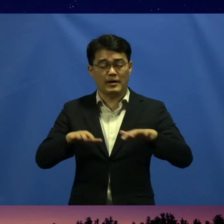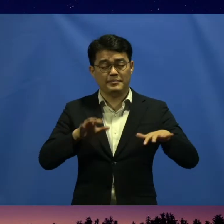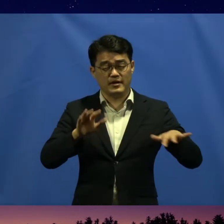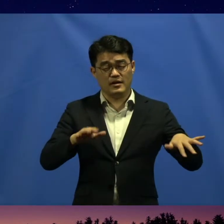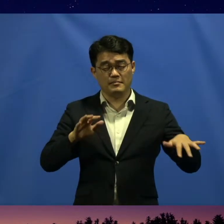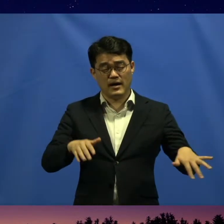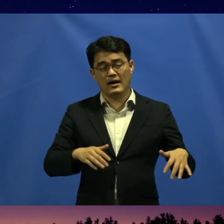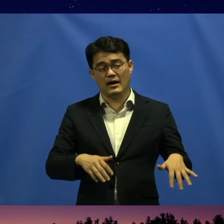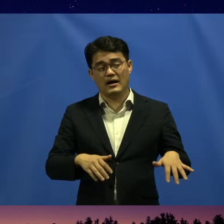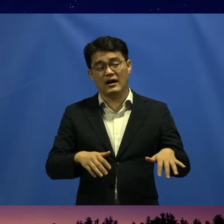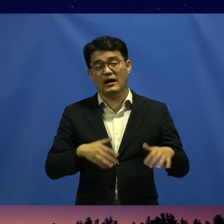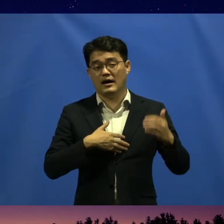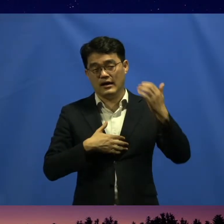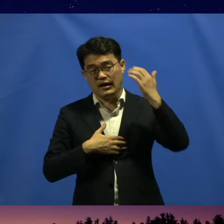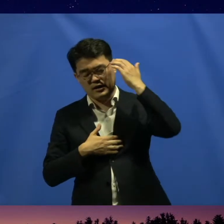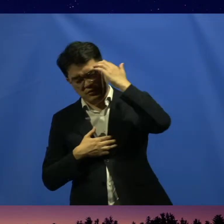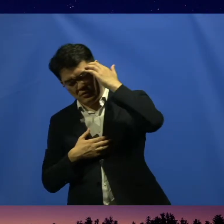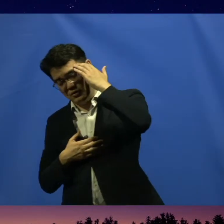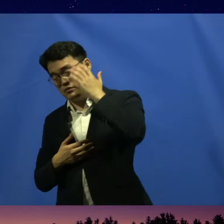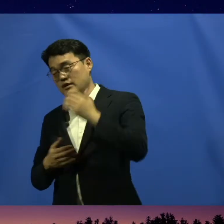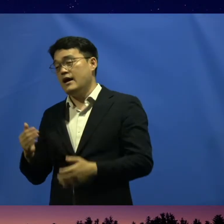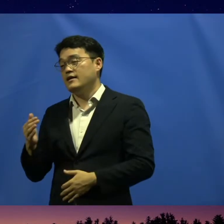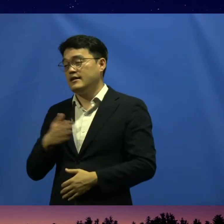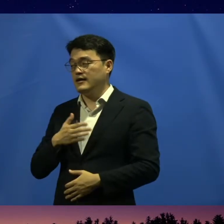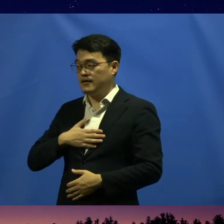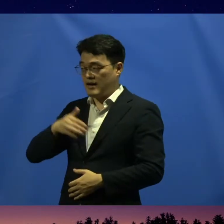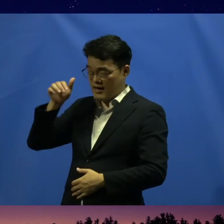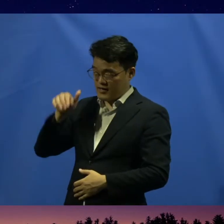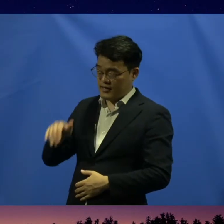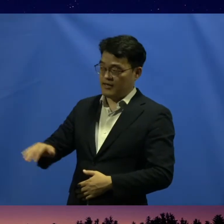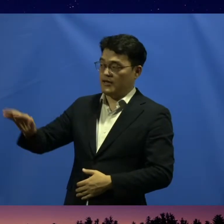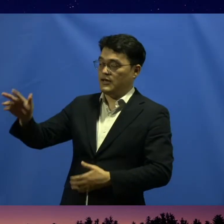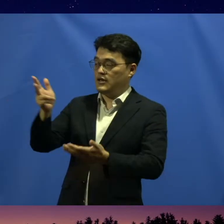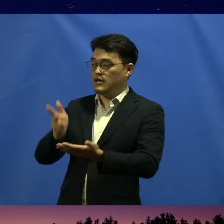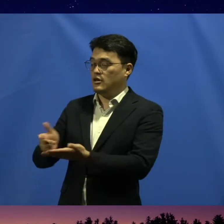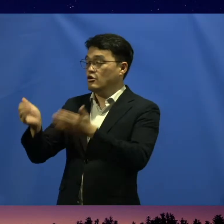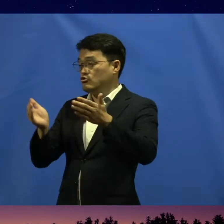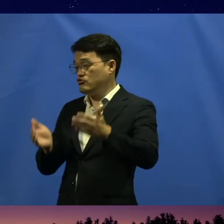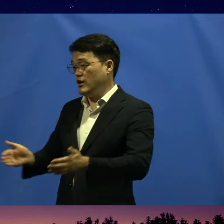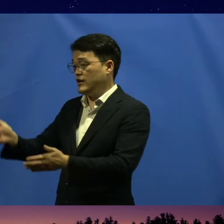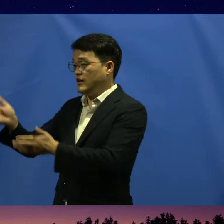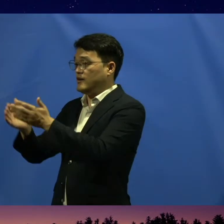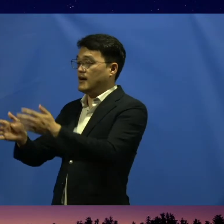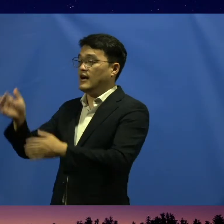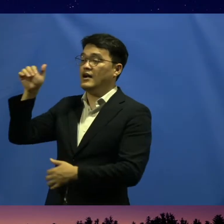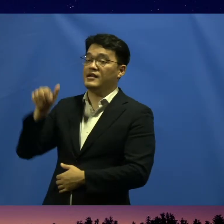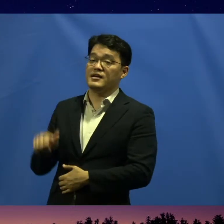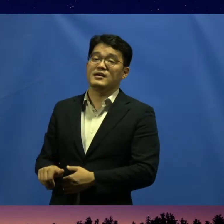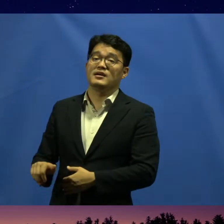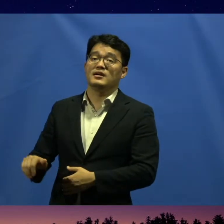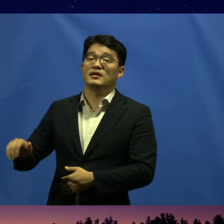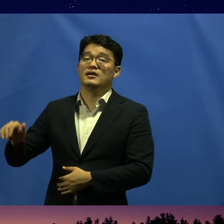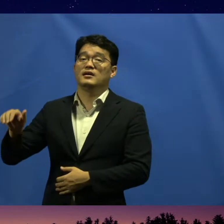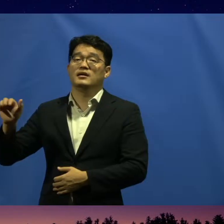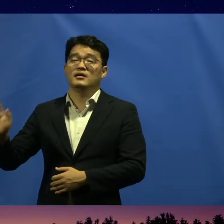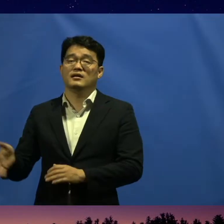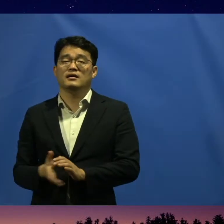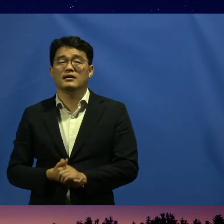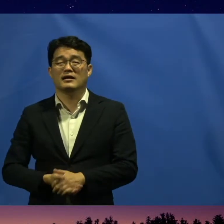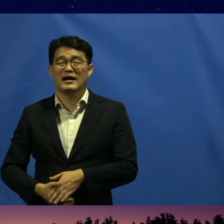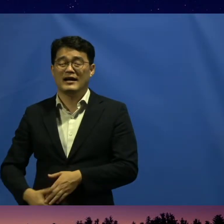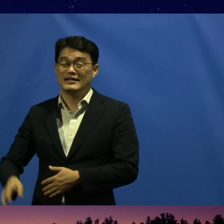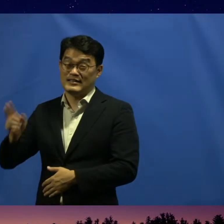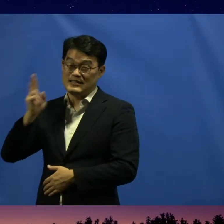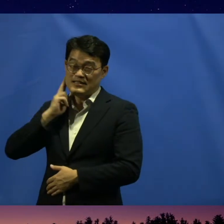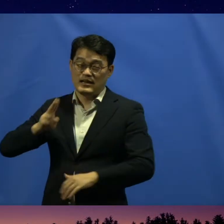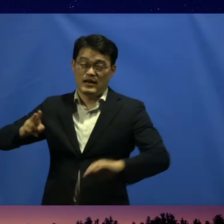파도 앞길 막아도 나는 가니 주의 길을 가니